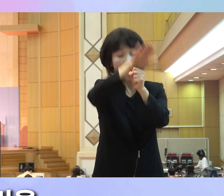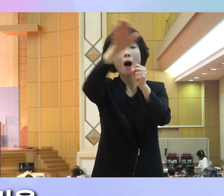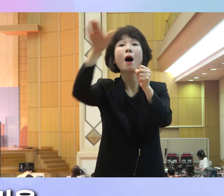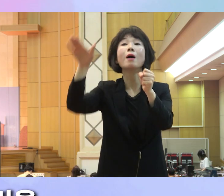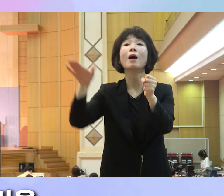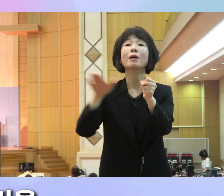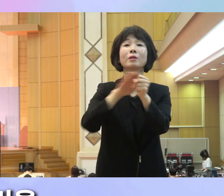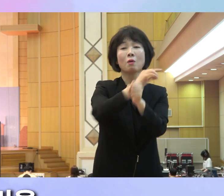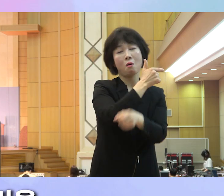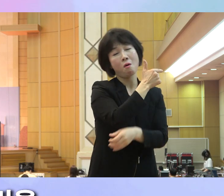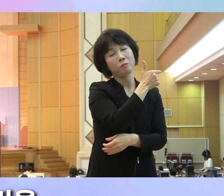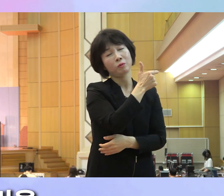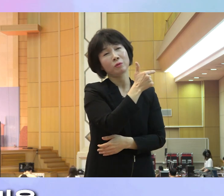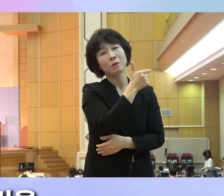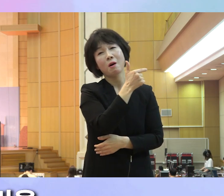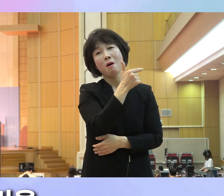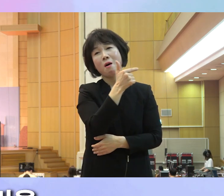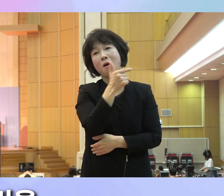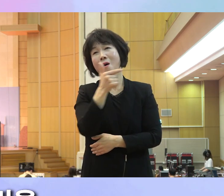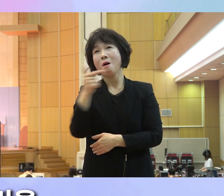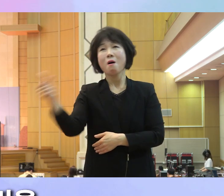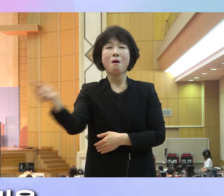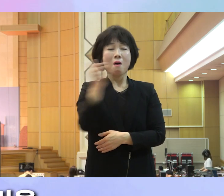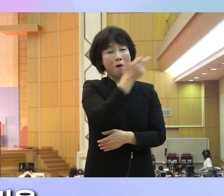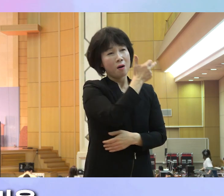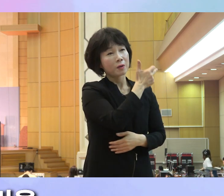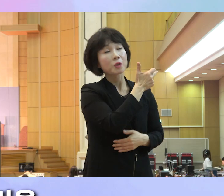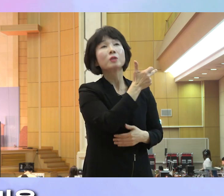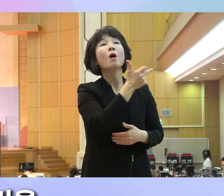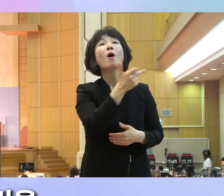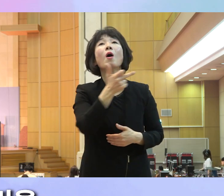주님 사랑 너무